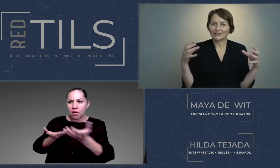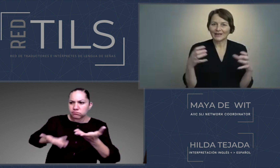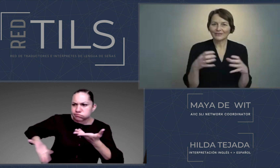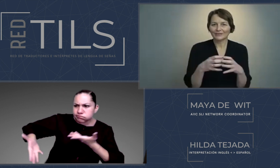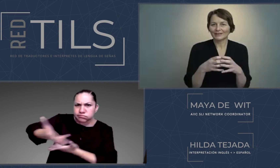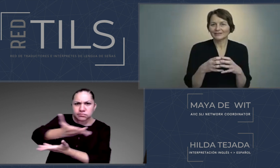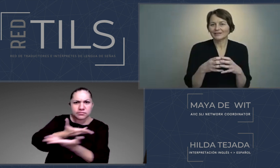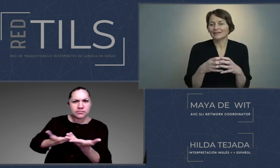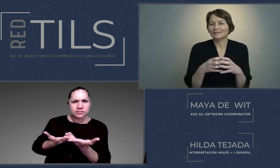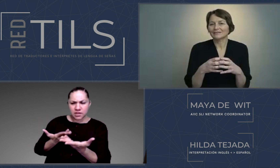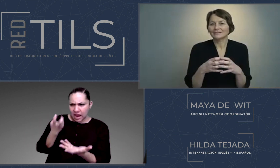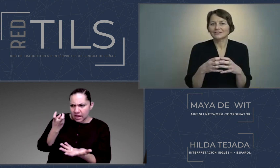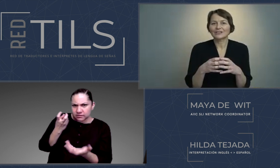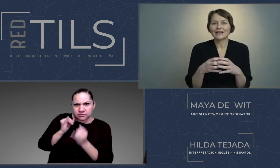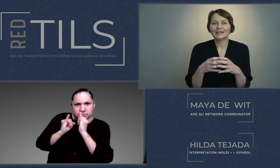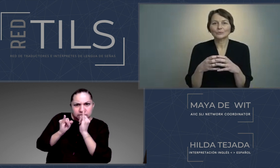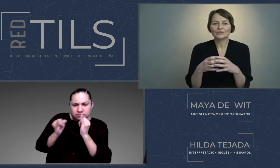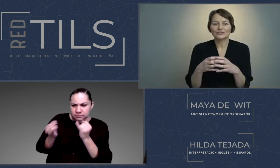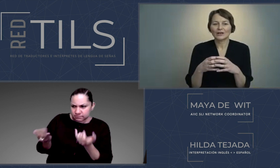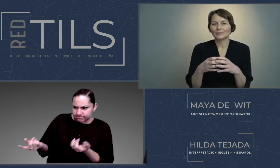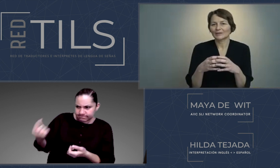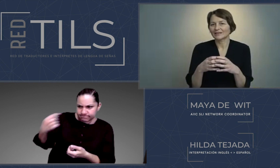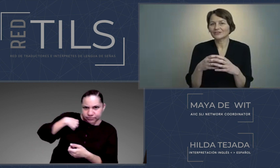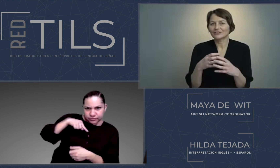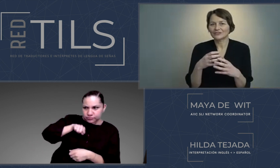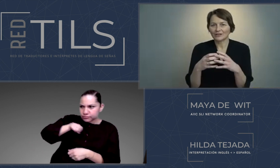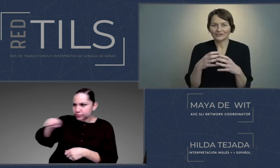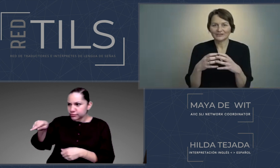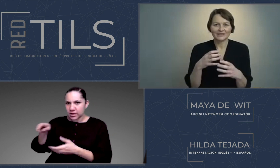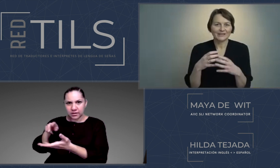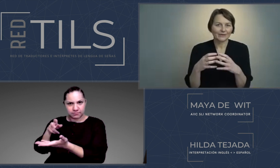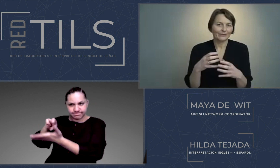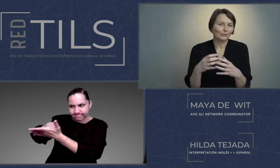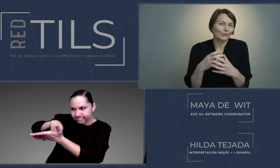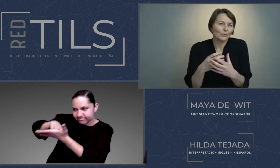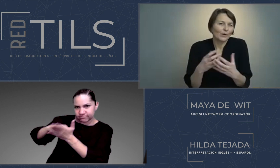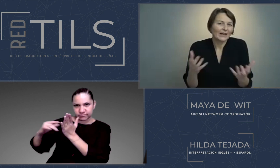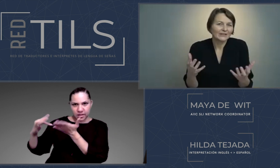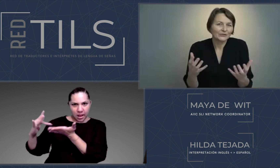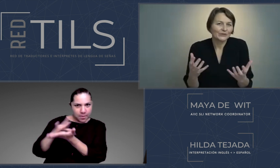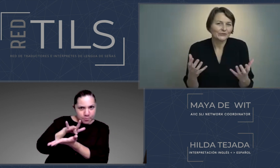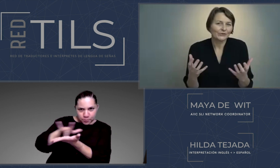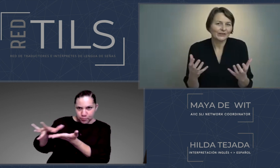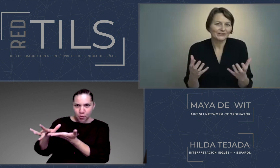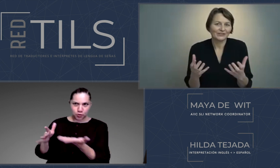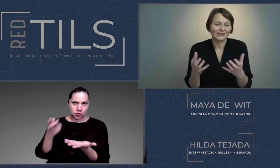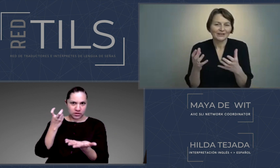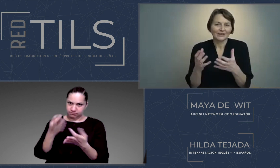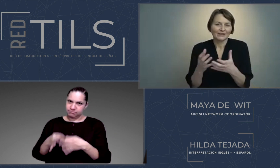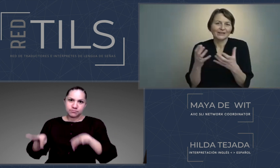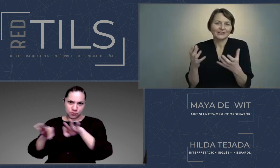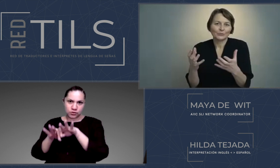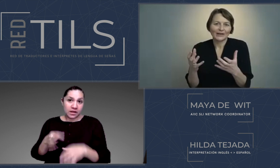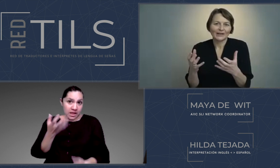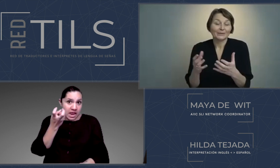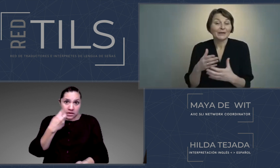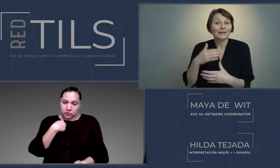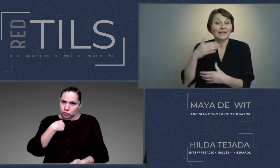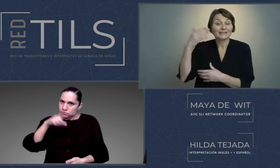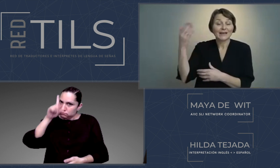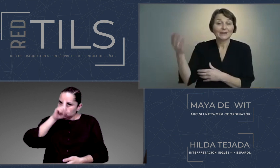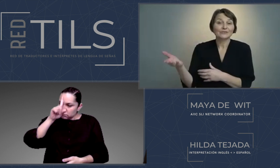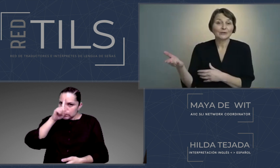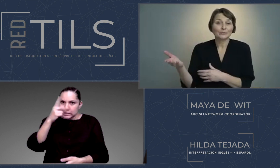yo les les aconsejo eso, que se reúnan, que escojan un tema y que lo hablen de manera